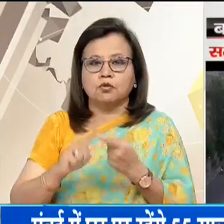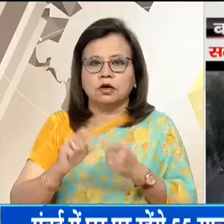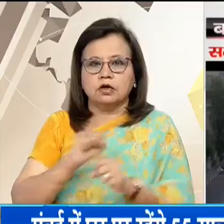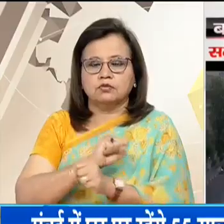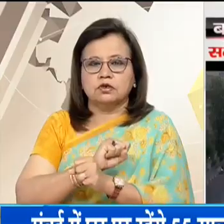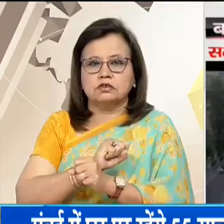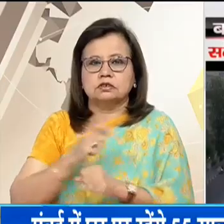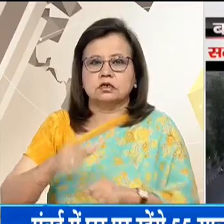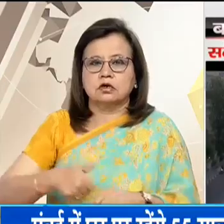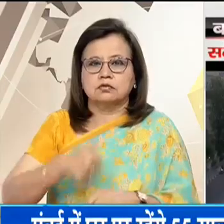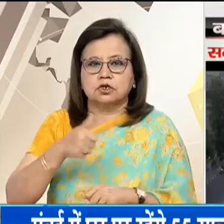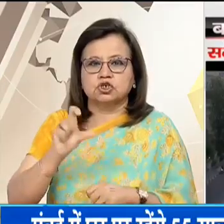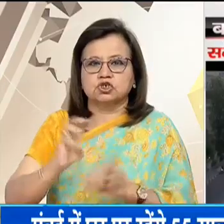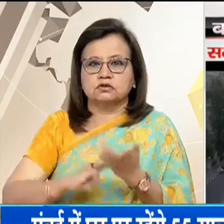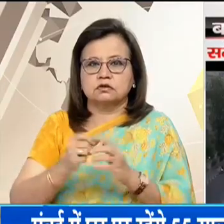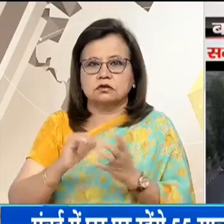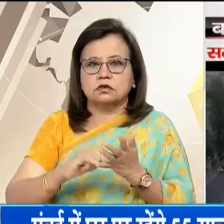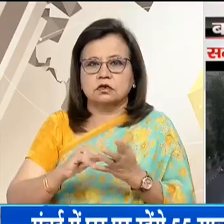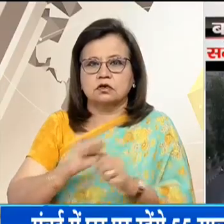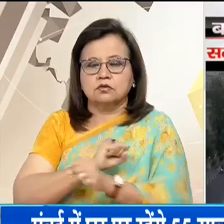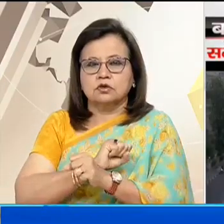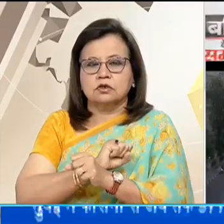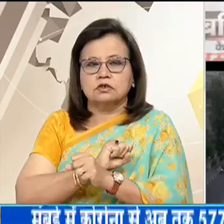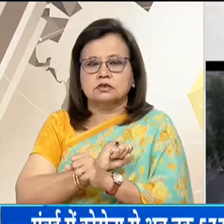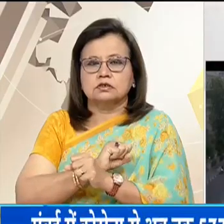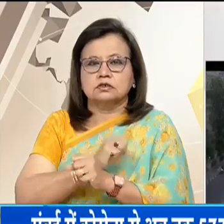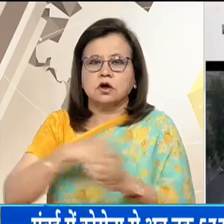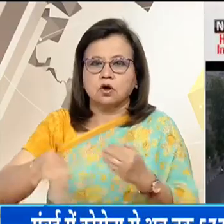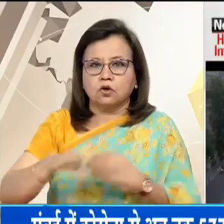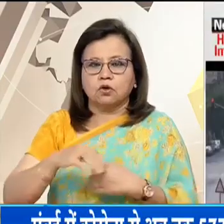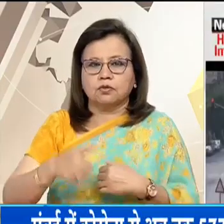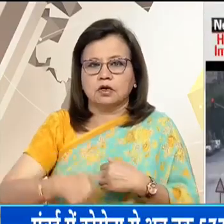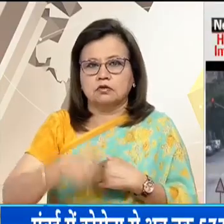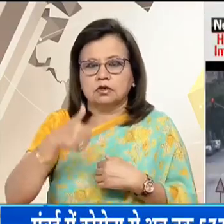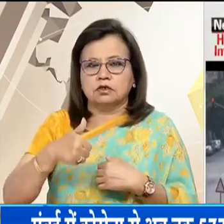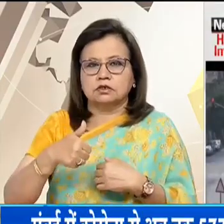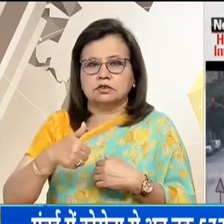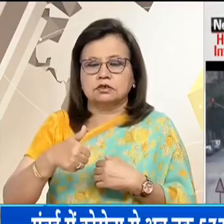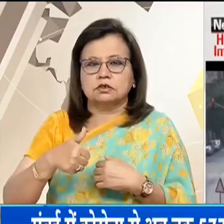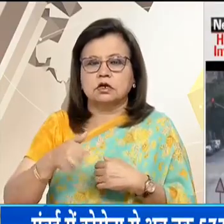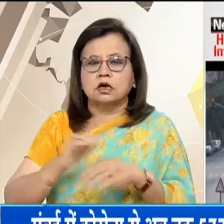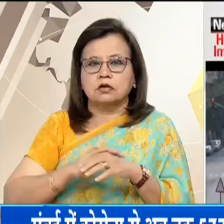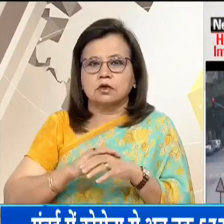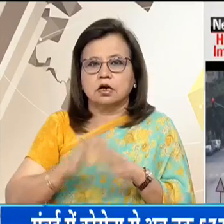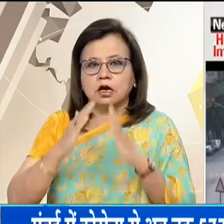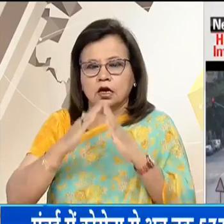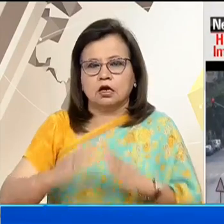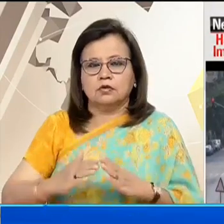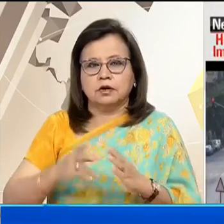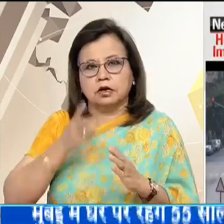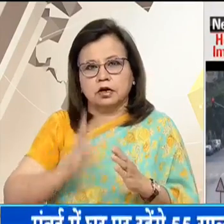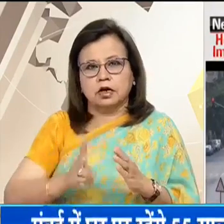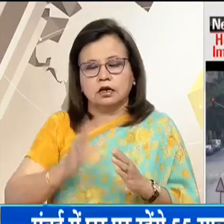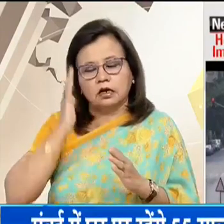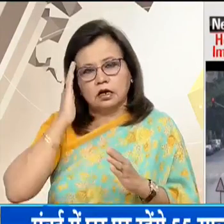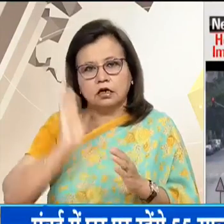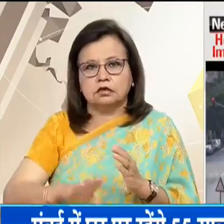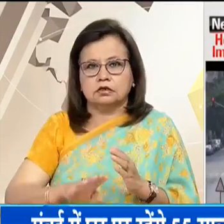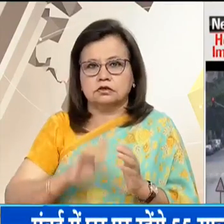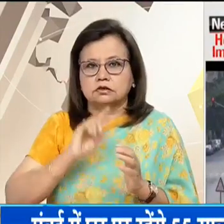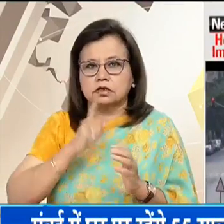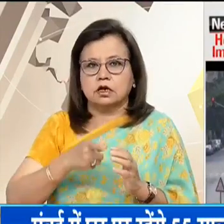मुंबाई पुलिस कमिशनर ने पुलिस महकमे के वरिष्ट करमचारियों को घर पर रहने का